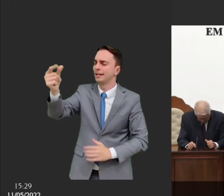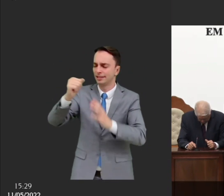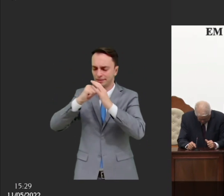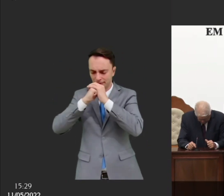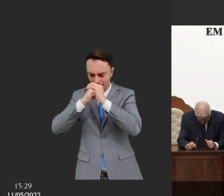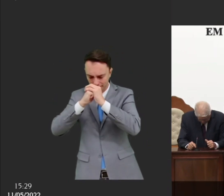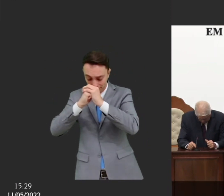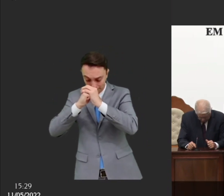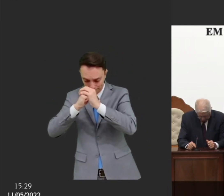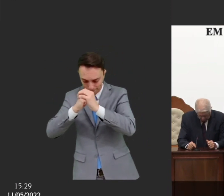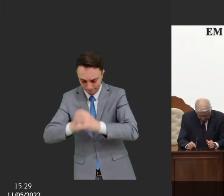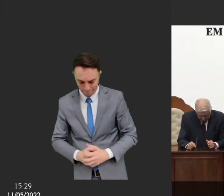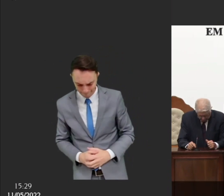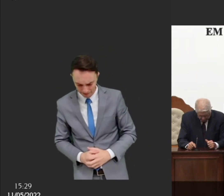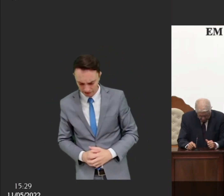Amém.